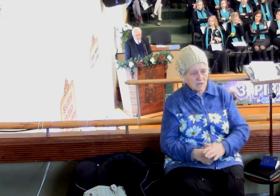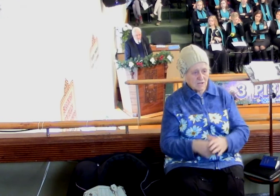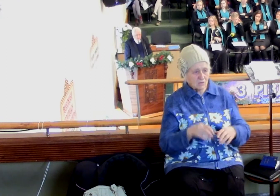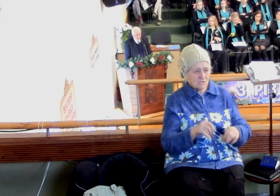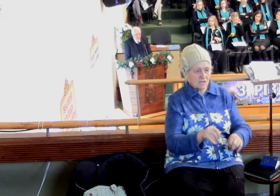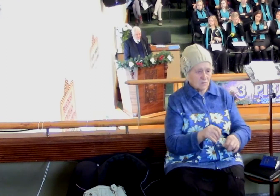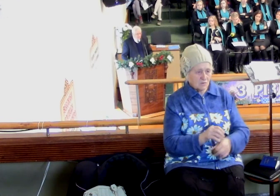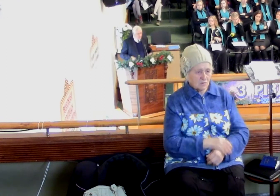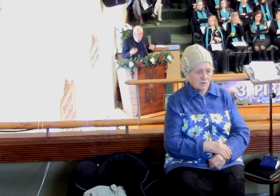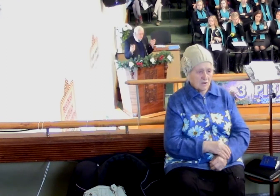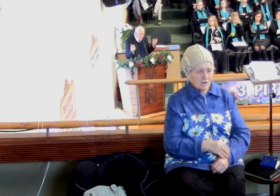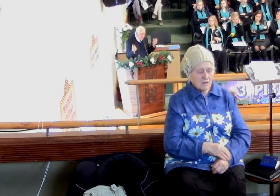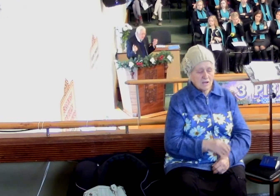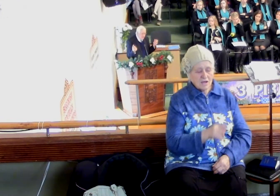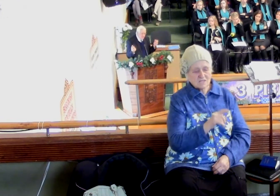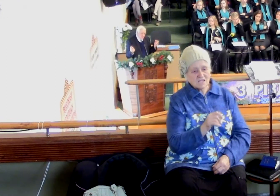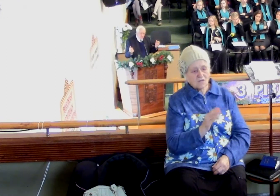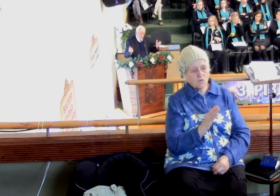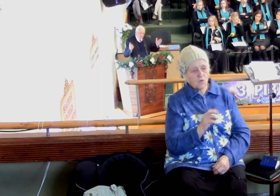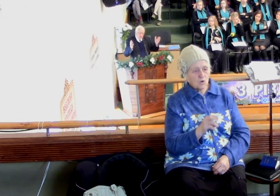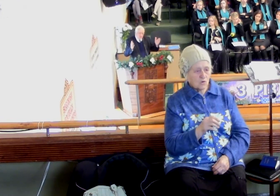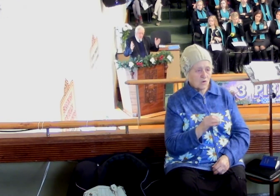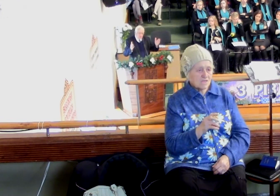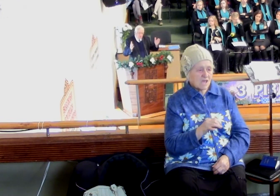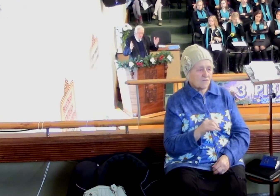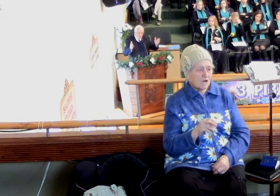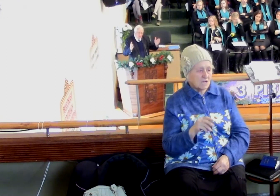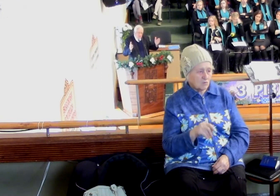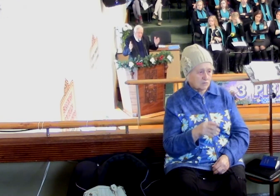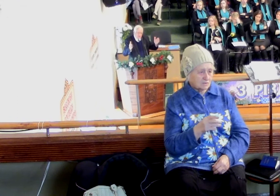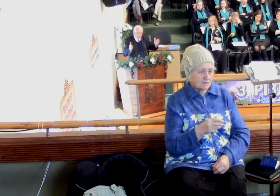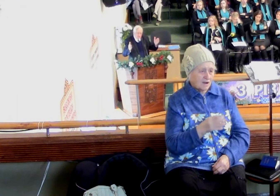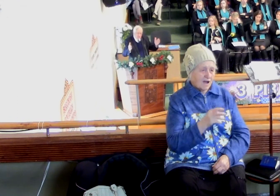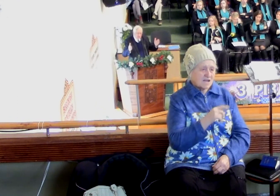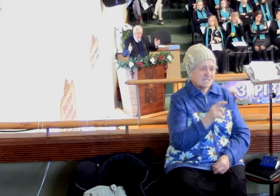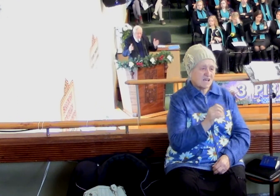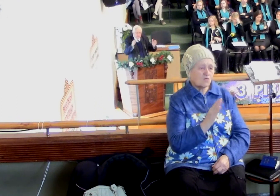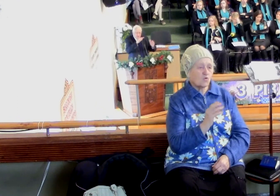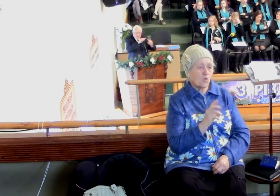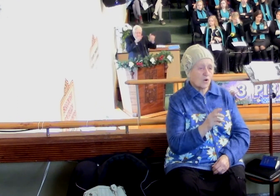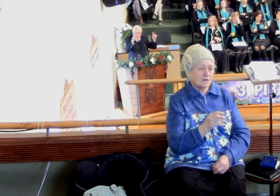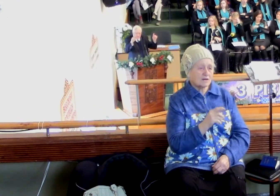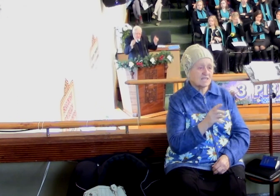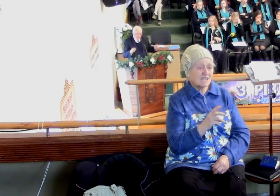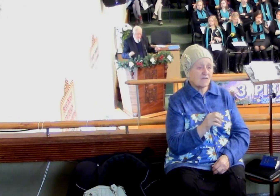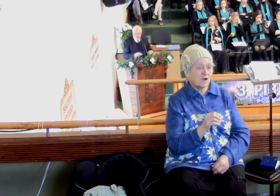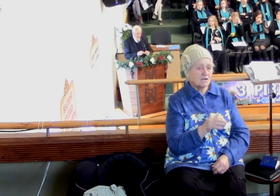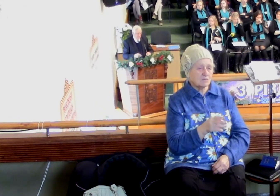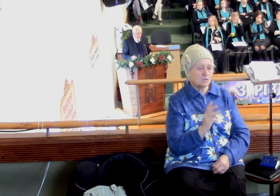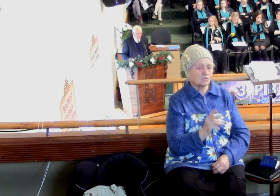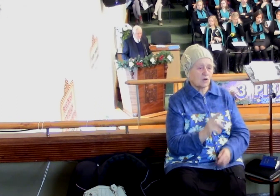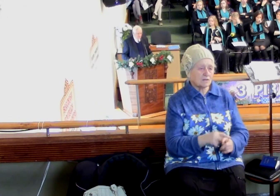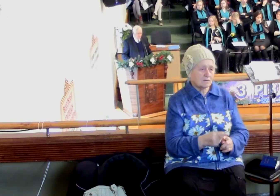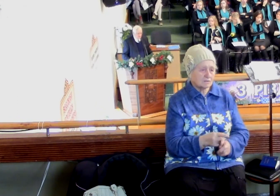умолила? А потому что ту землю, которую Бог дал через Иисуса Навина, те пределы